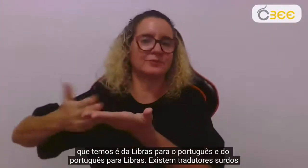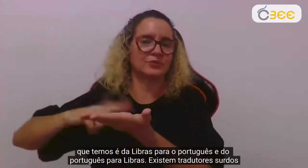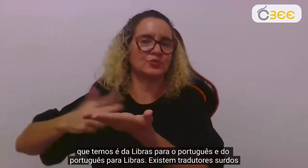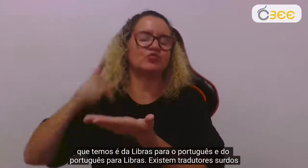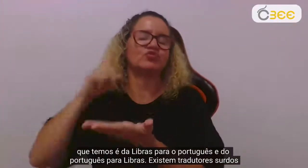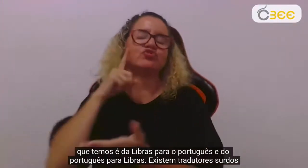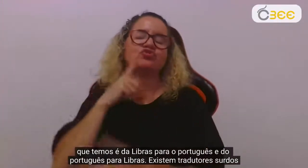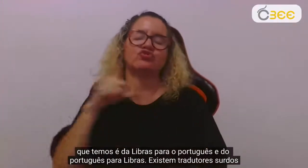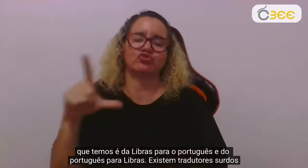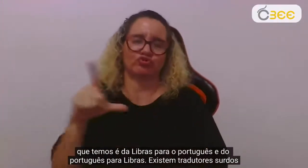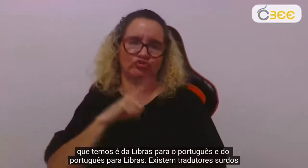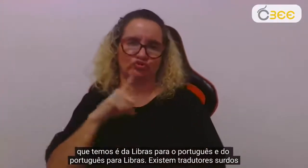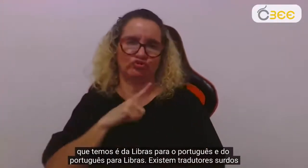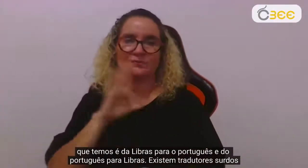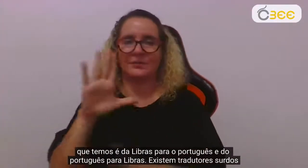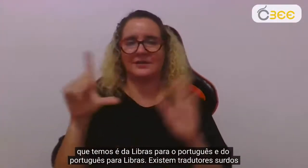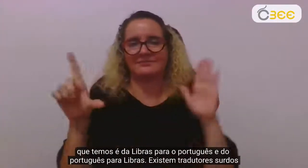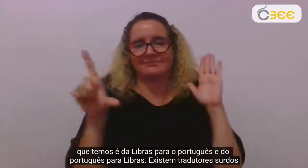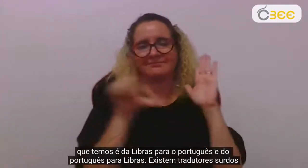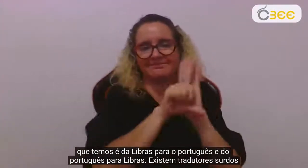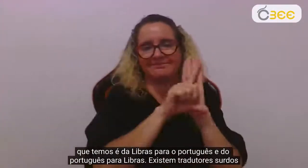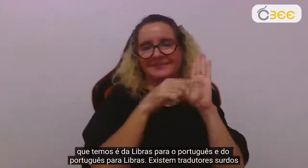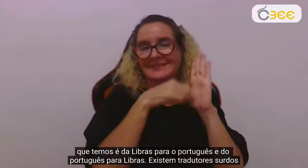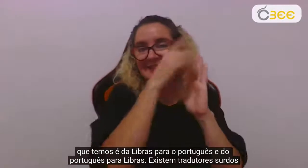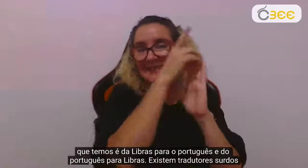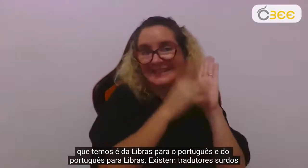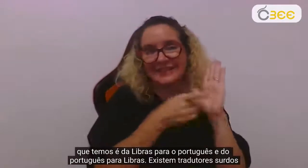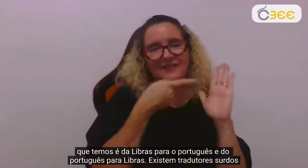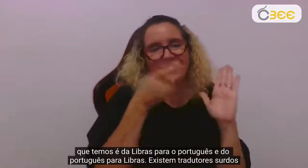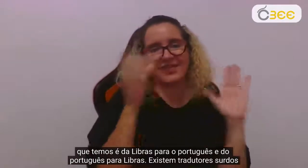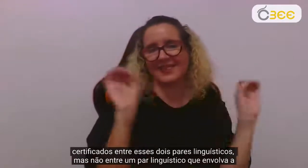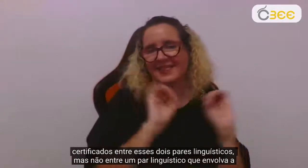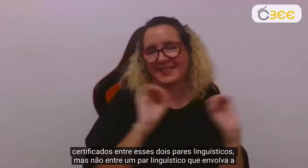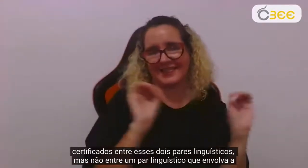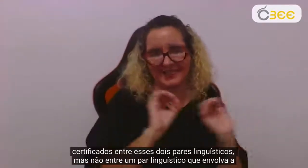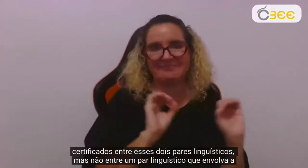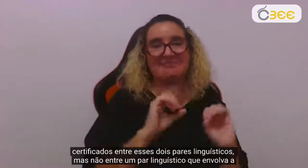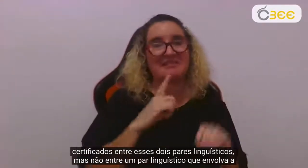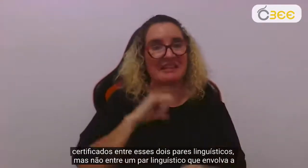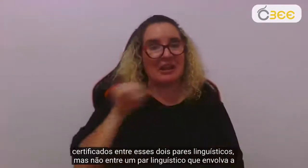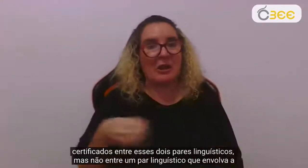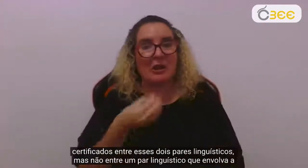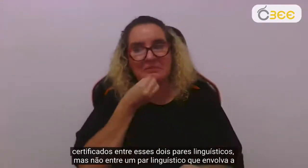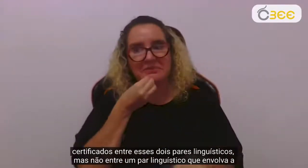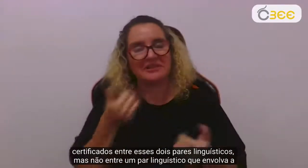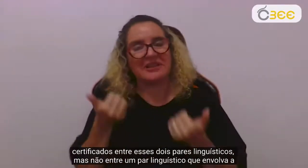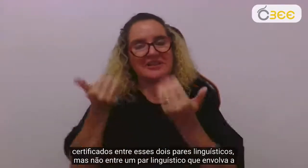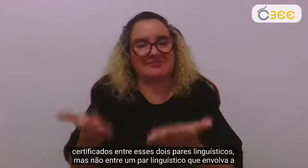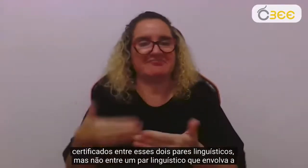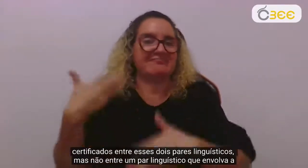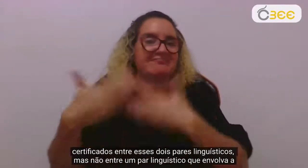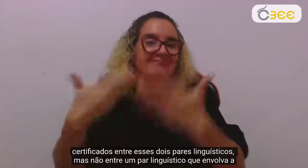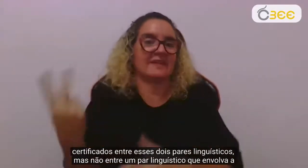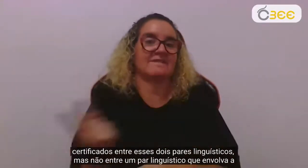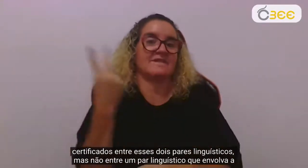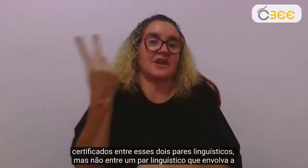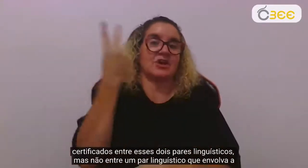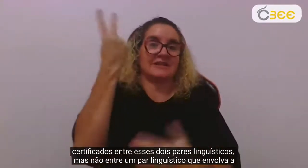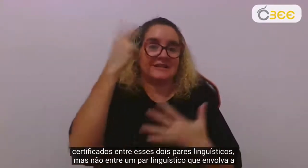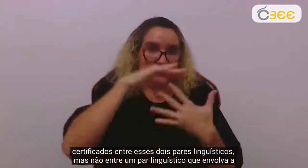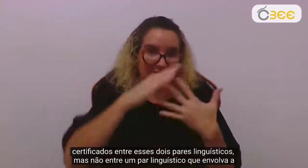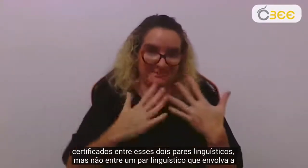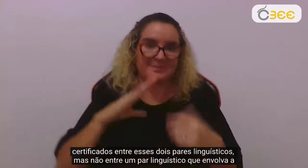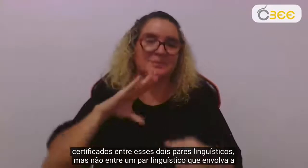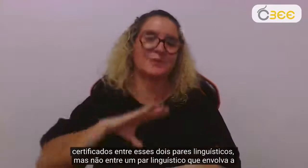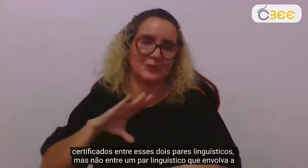para o português e do português para Libras. Existem tradutores surdos certificados entre esses 2 pares linguísticos, mas